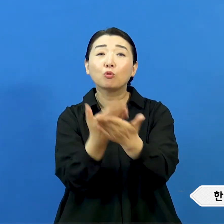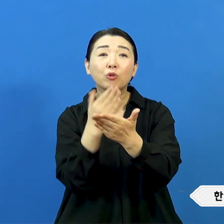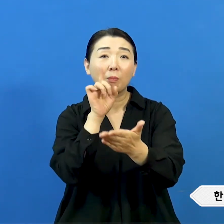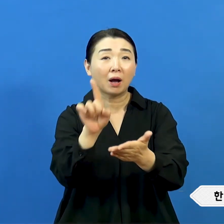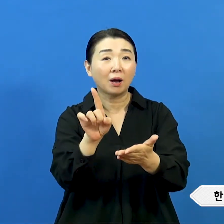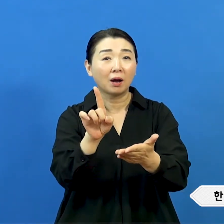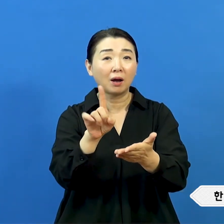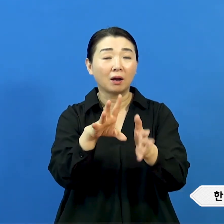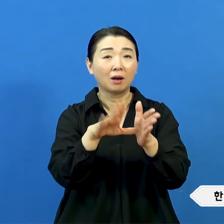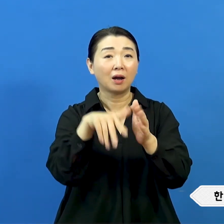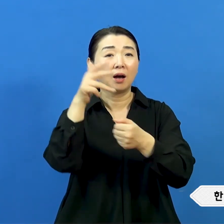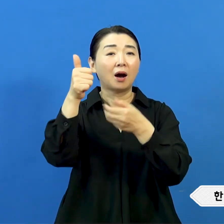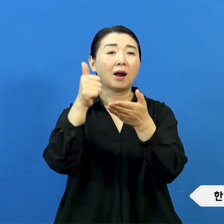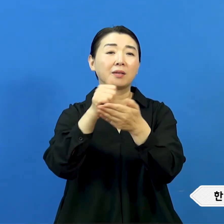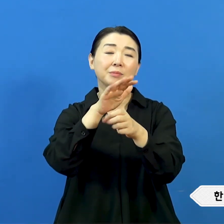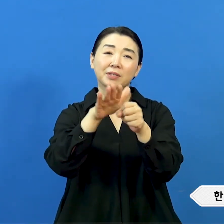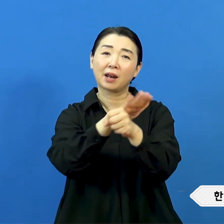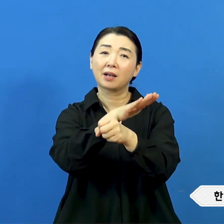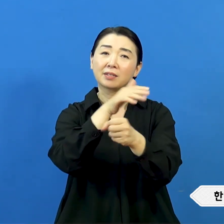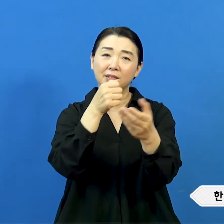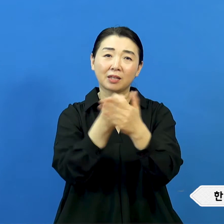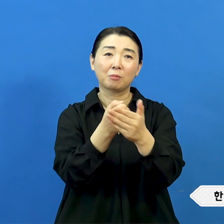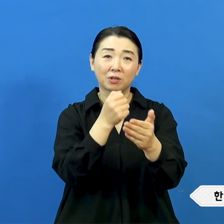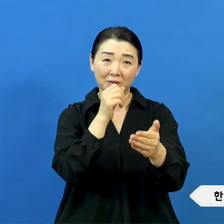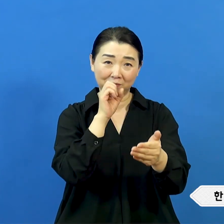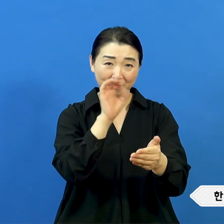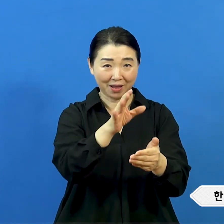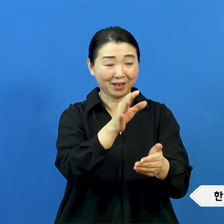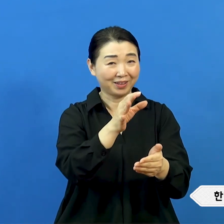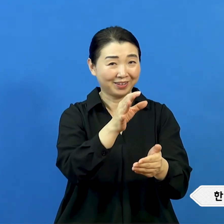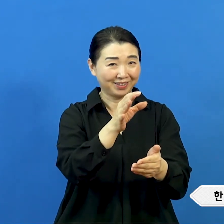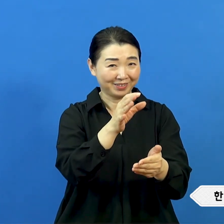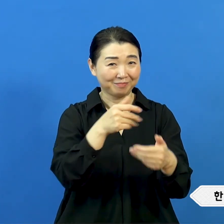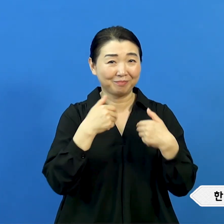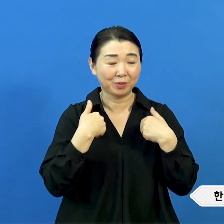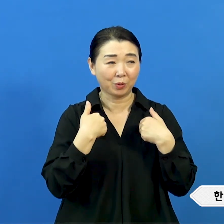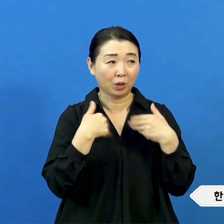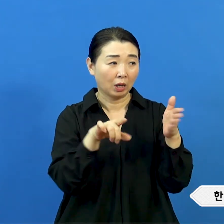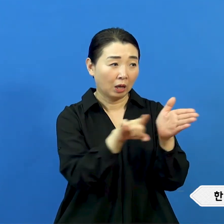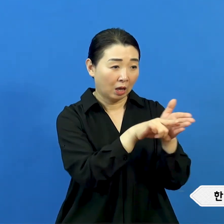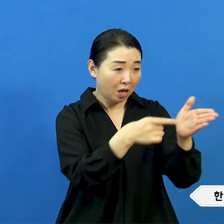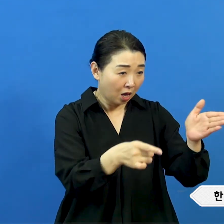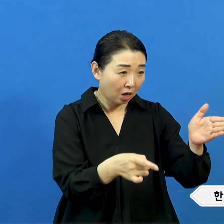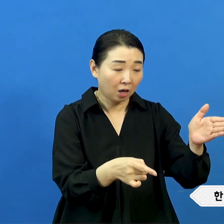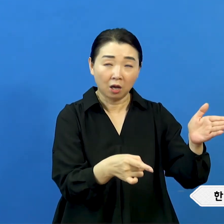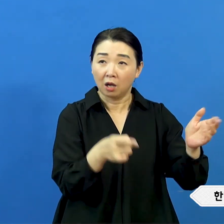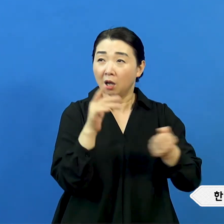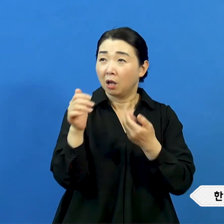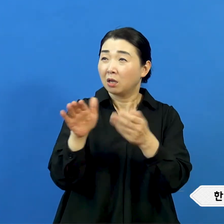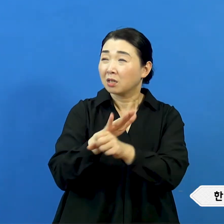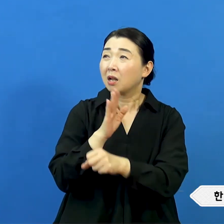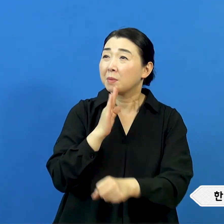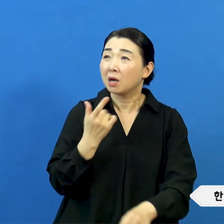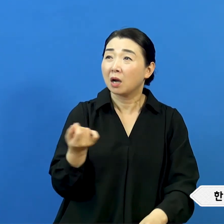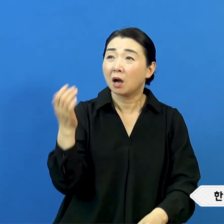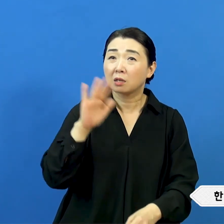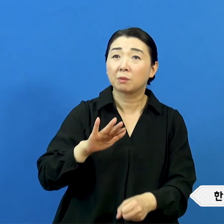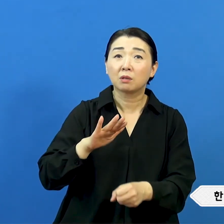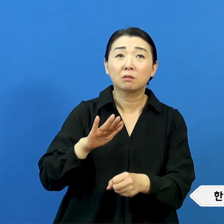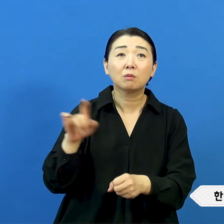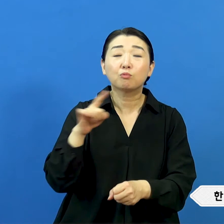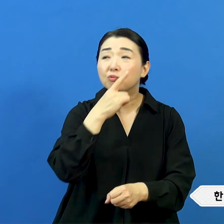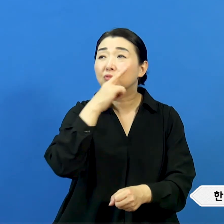하면 하나님은 사랑이시기 때문이다. 그 불신 친구가 아무리 사랑이지만은 뭐 그게 무슨